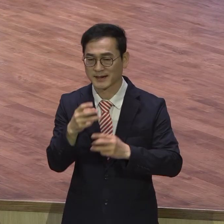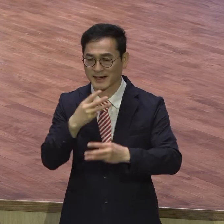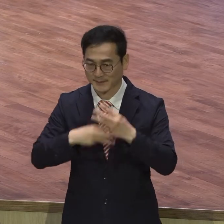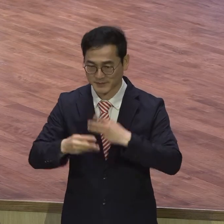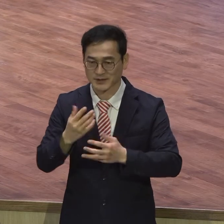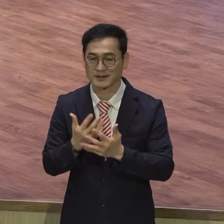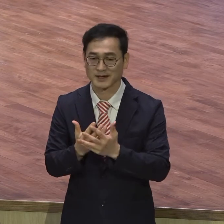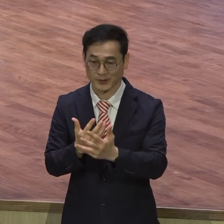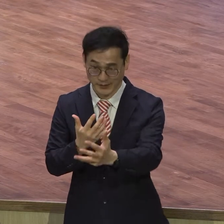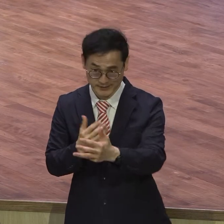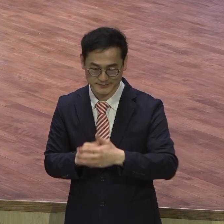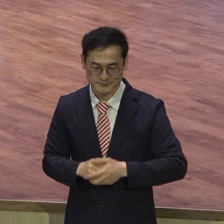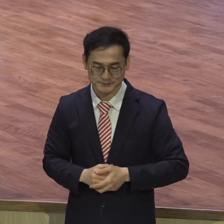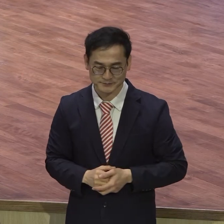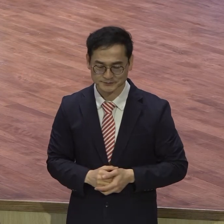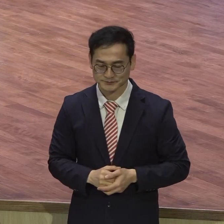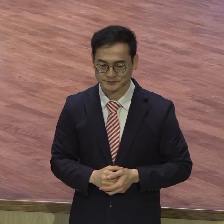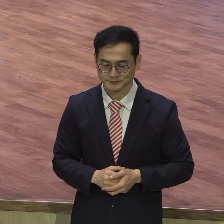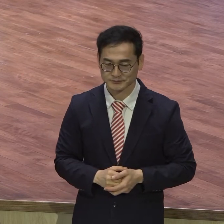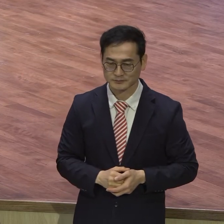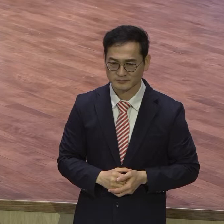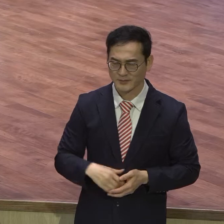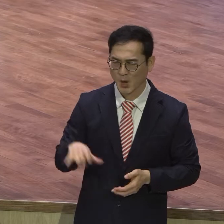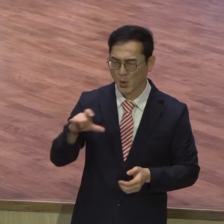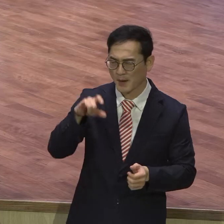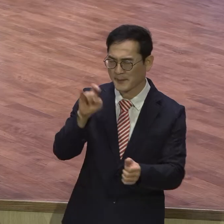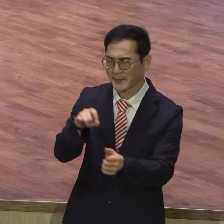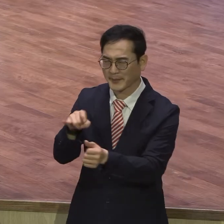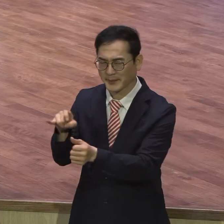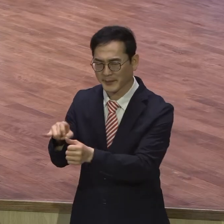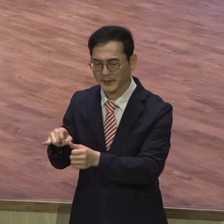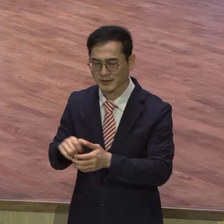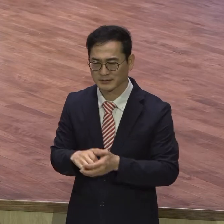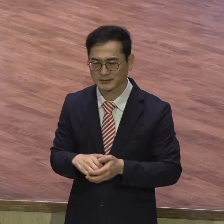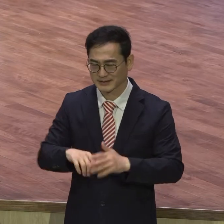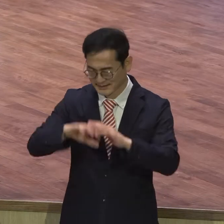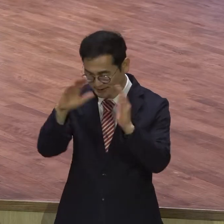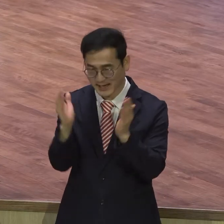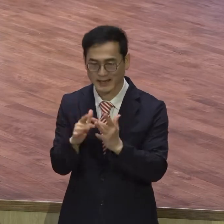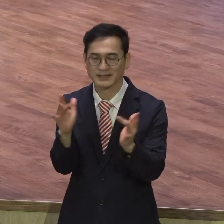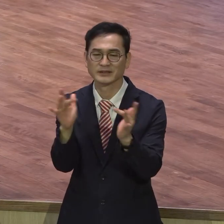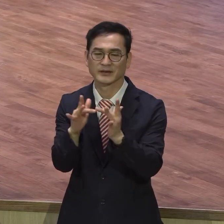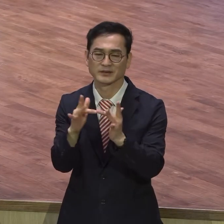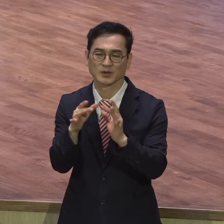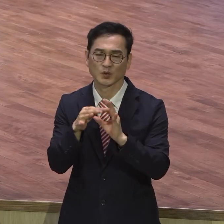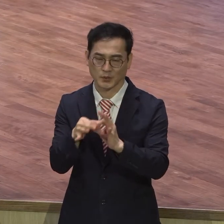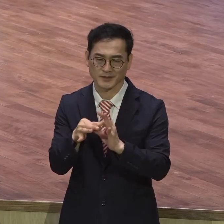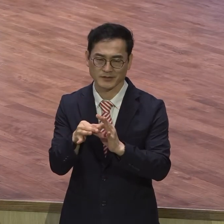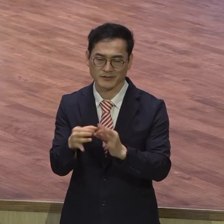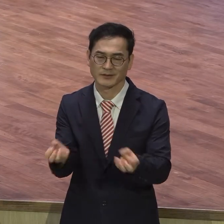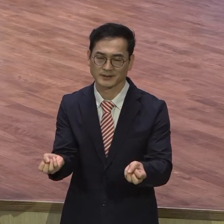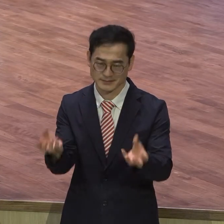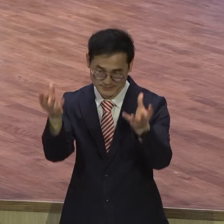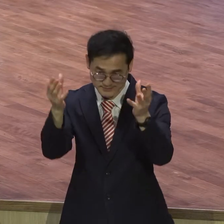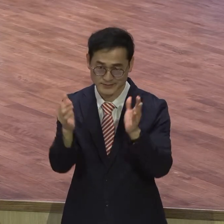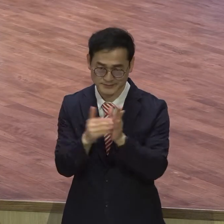코로나19로 인해서 모든 일정을 온라인으로 그렇게 진행을 했습니다.